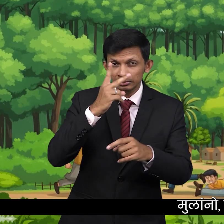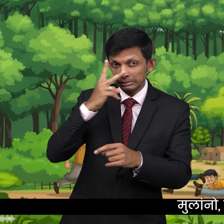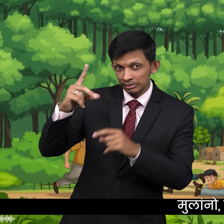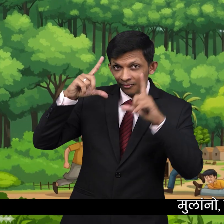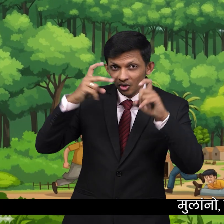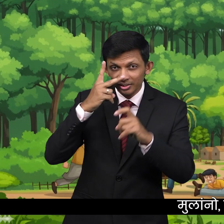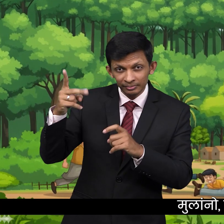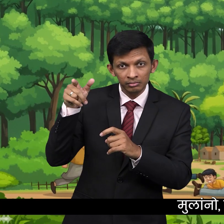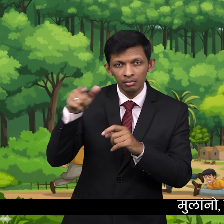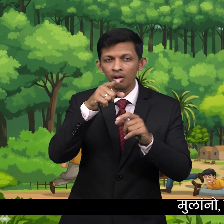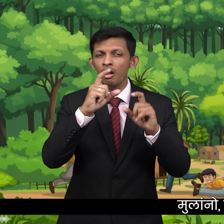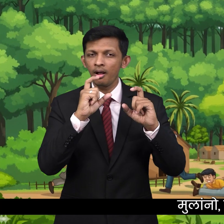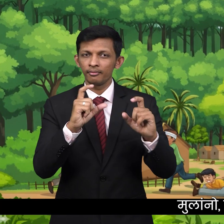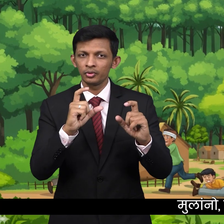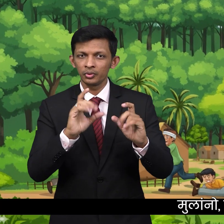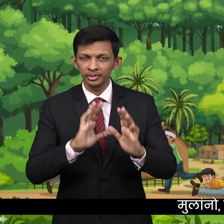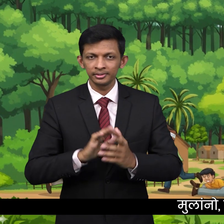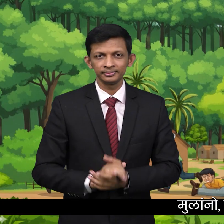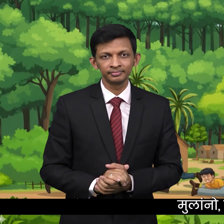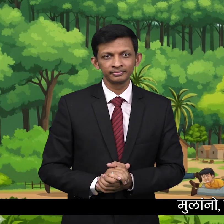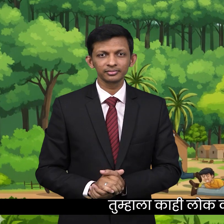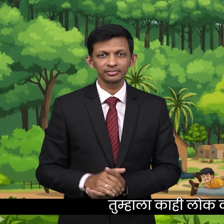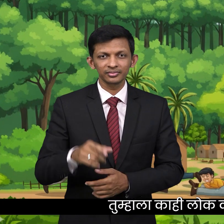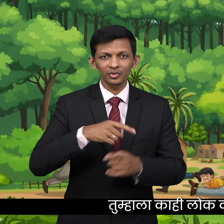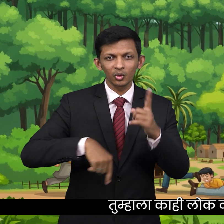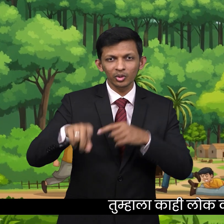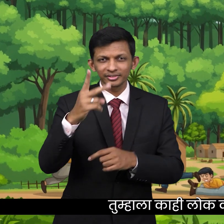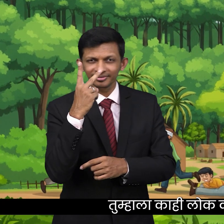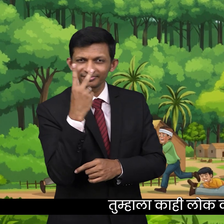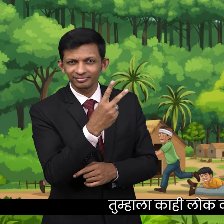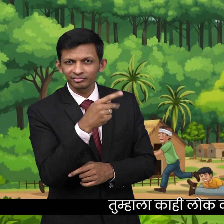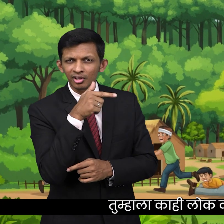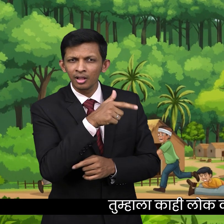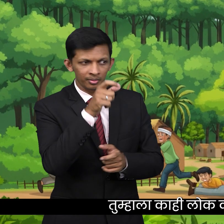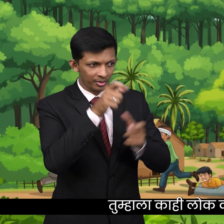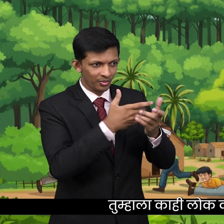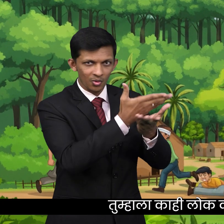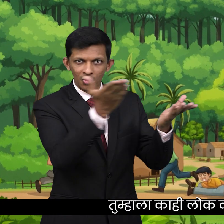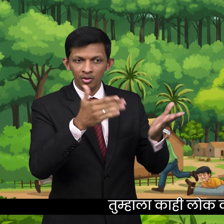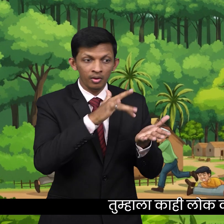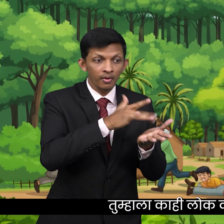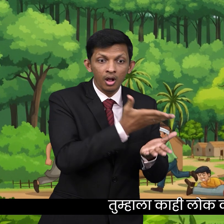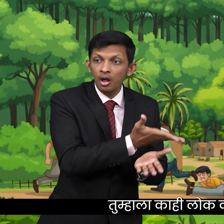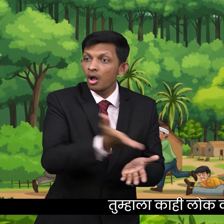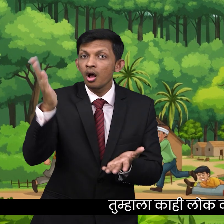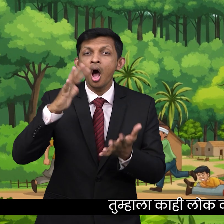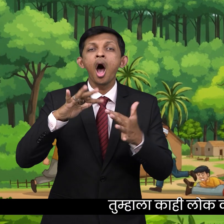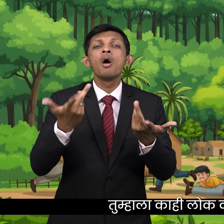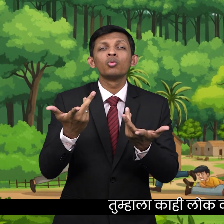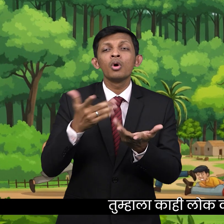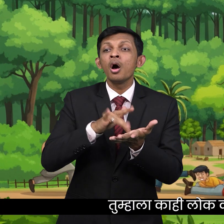मुलांनो, चित्रे काळजीपूर्वक पहा. तुम्हाला काही लोक कसे प्रवास करत